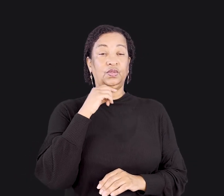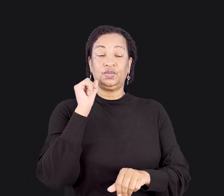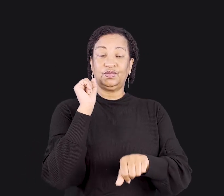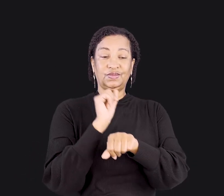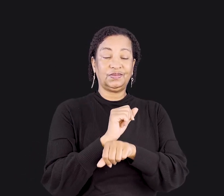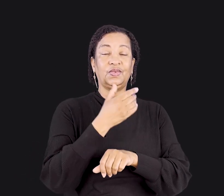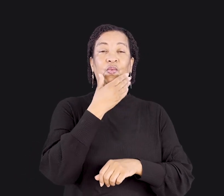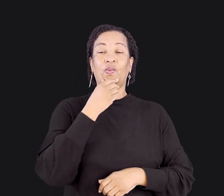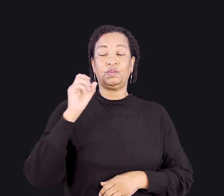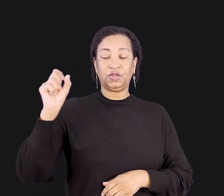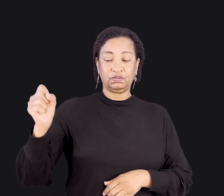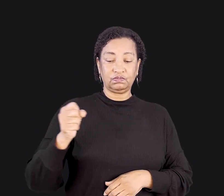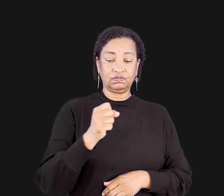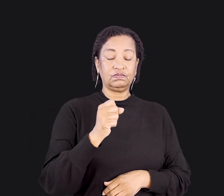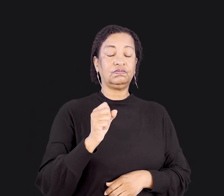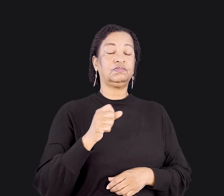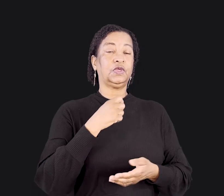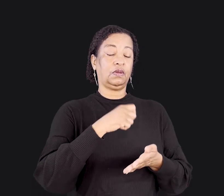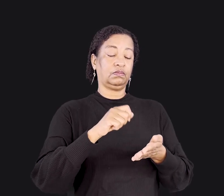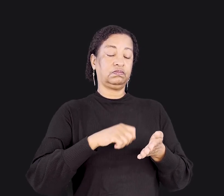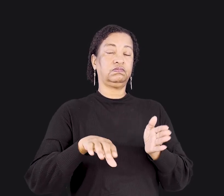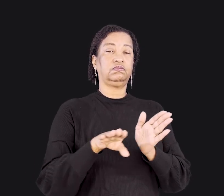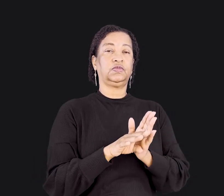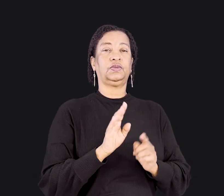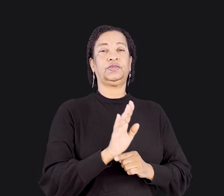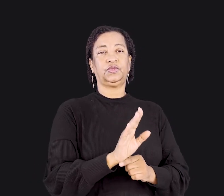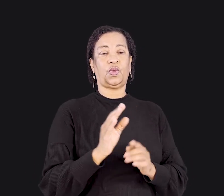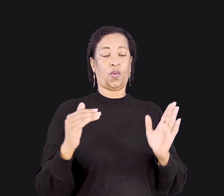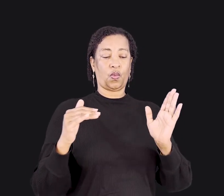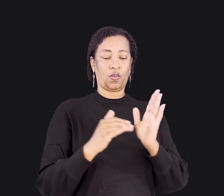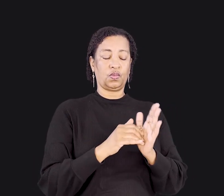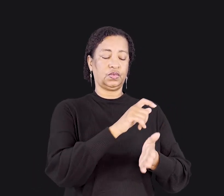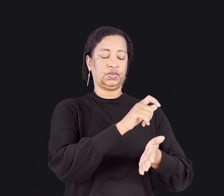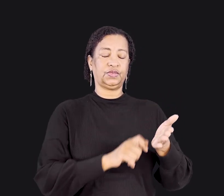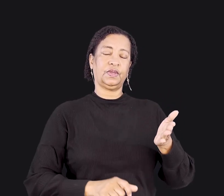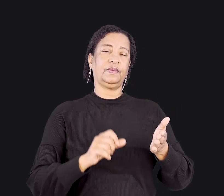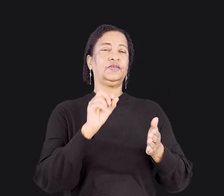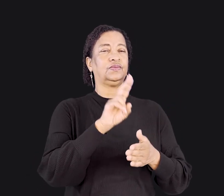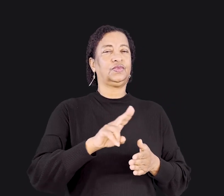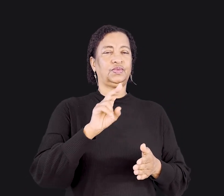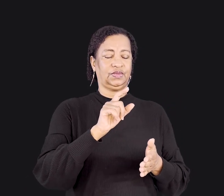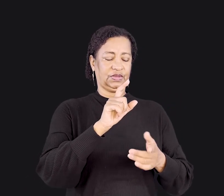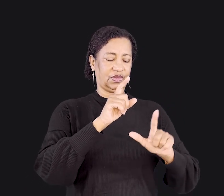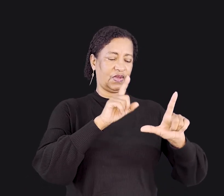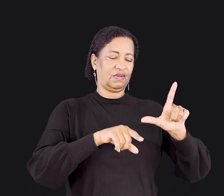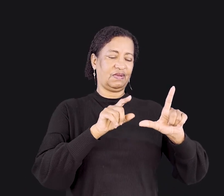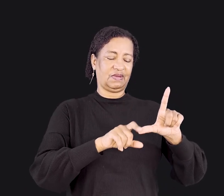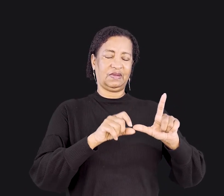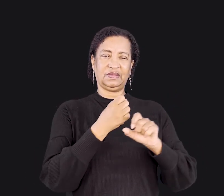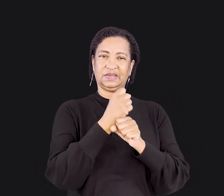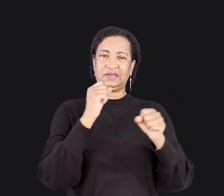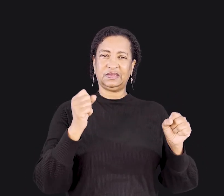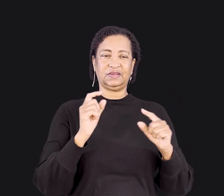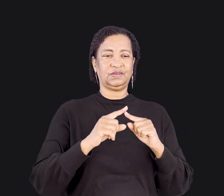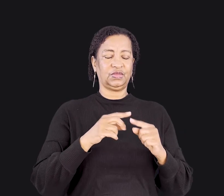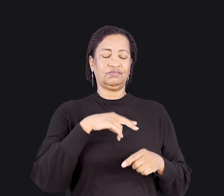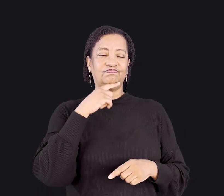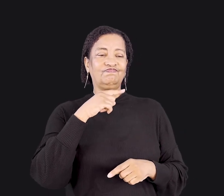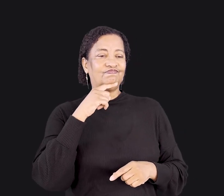esperar o escrivão chegar. Talvez nos últimos capítulos da carta ele tenha usado letras garrafais, porque mal consegui